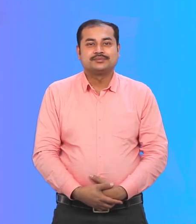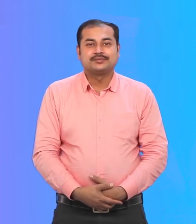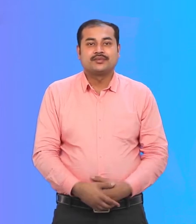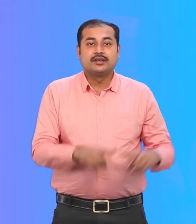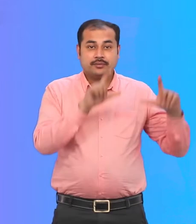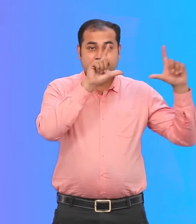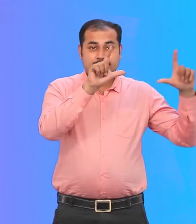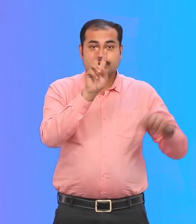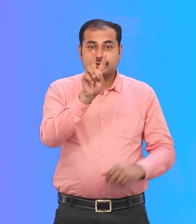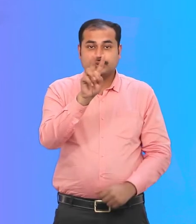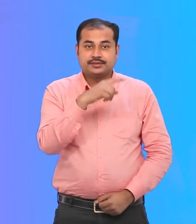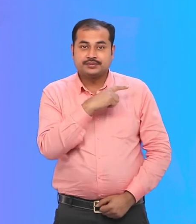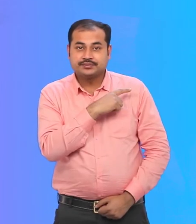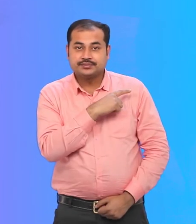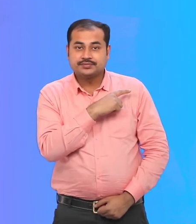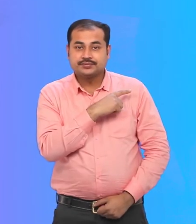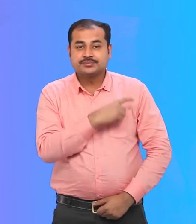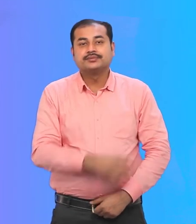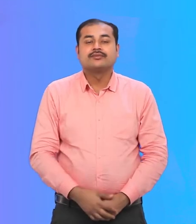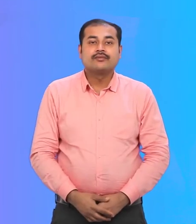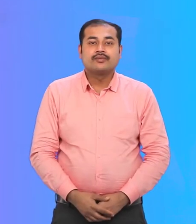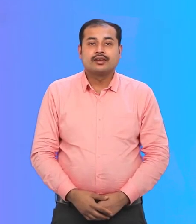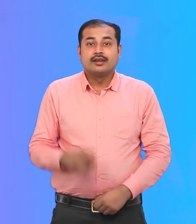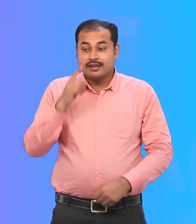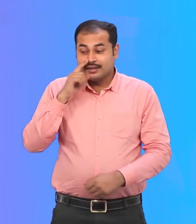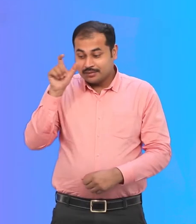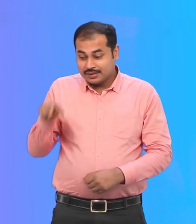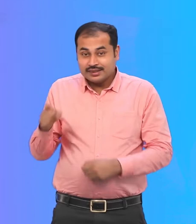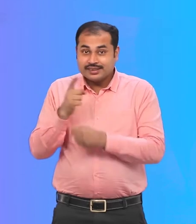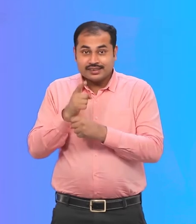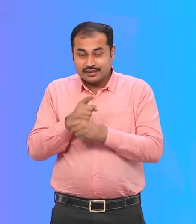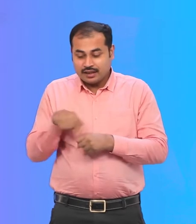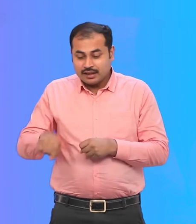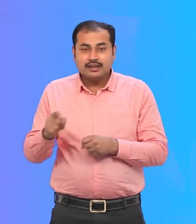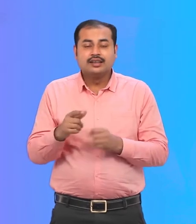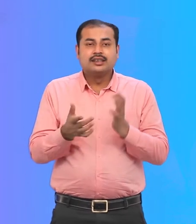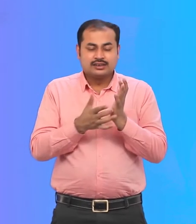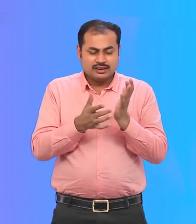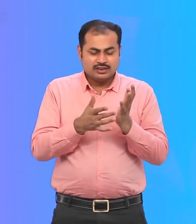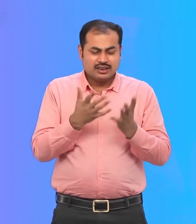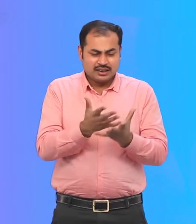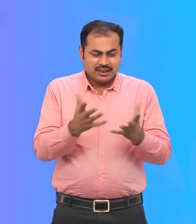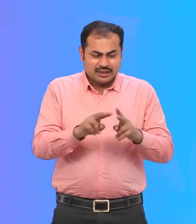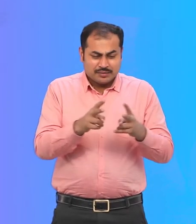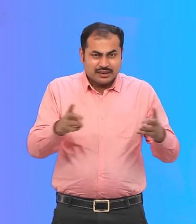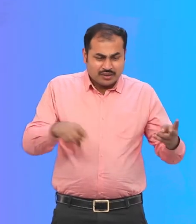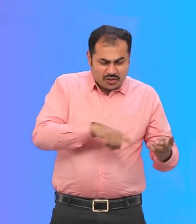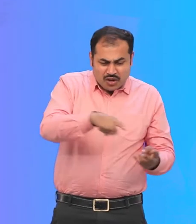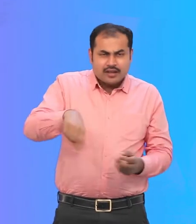दूसरे चित्र में कि शिक्षिका इलेक्ट्रॉनिक उपकरणों के बारे में सोचते हुए कह रही